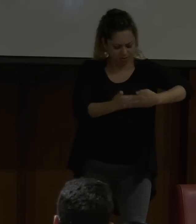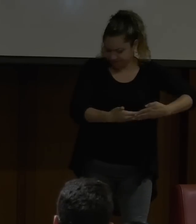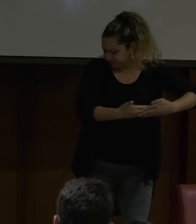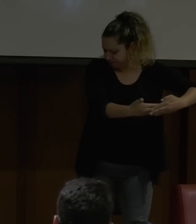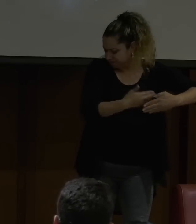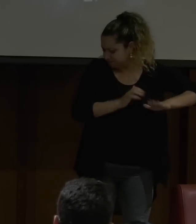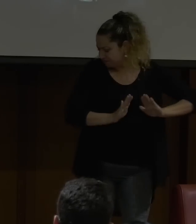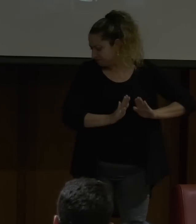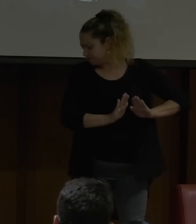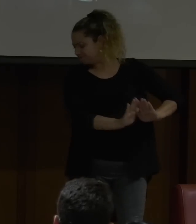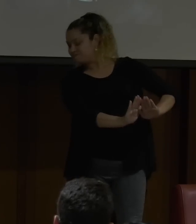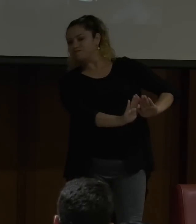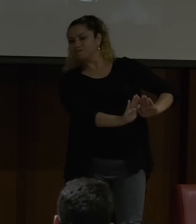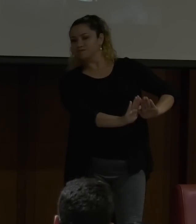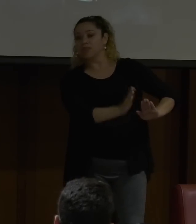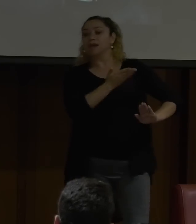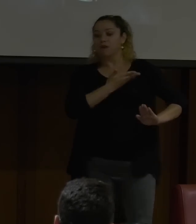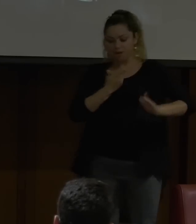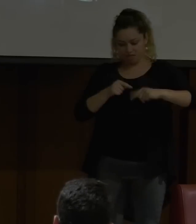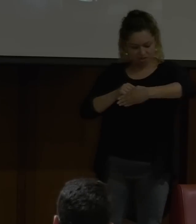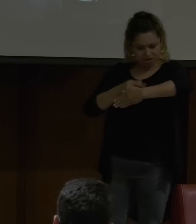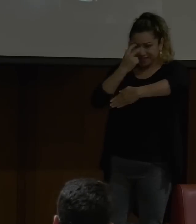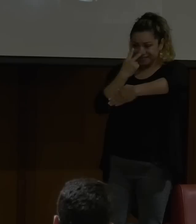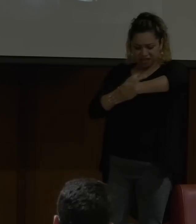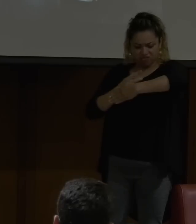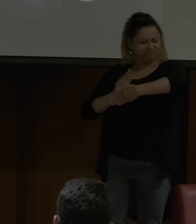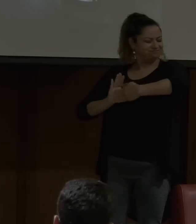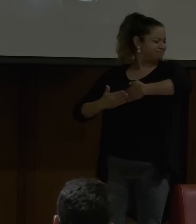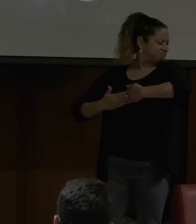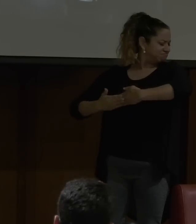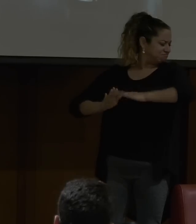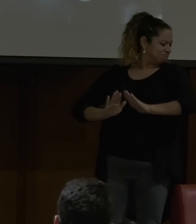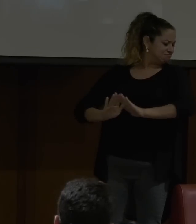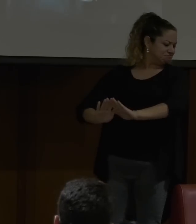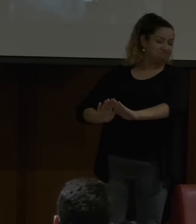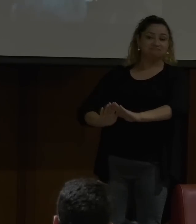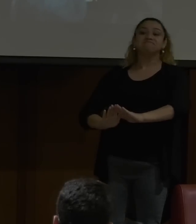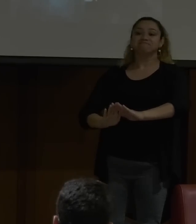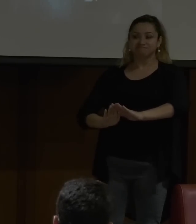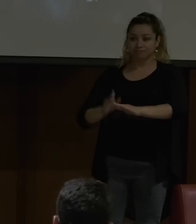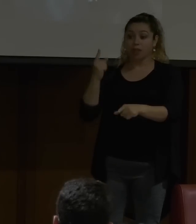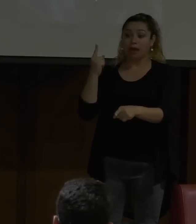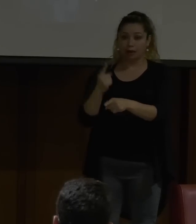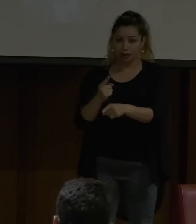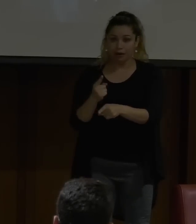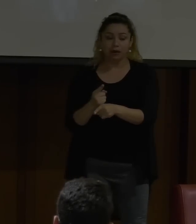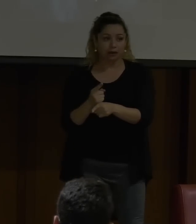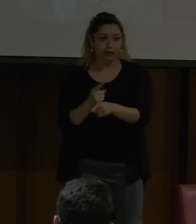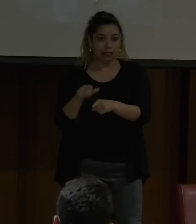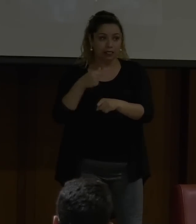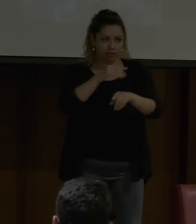completo a un lado de su vida, y ella también. Quizá por eso, hace unos años cuando visité a la tía Herótida, de quien hablaré